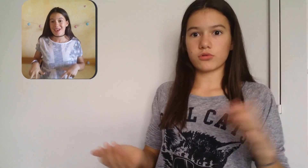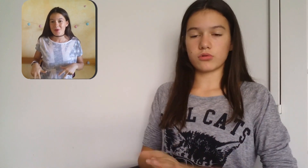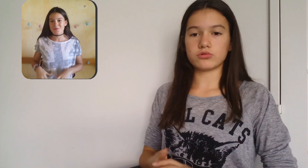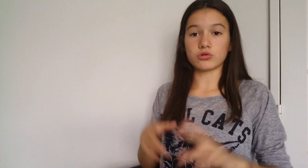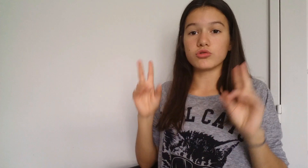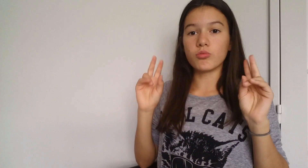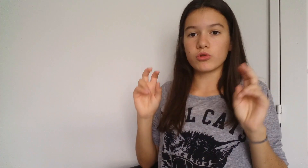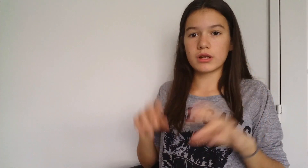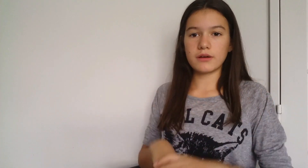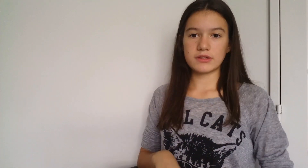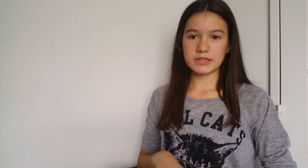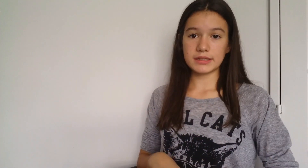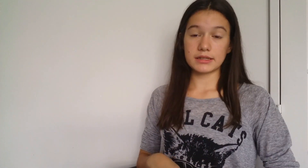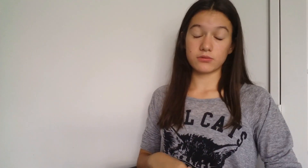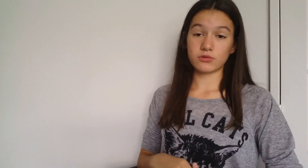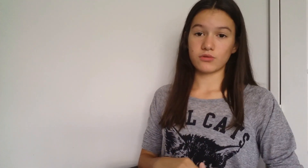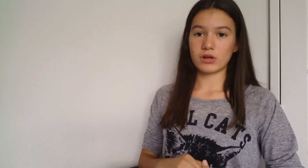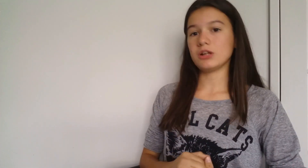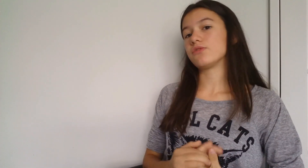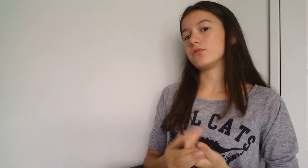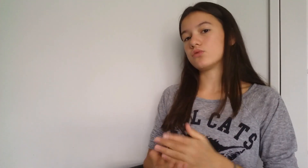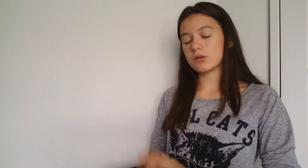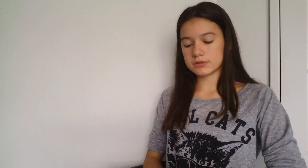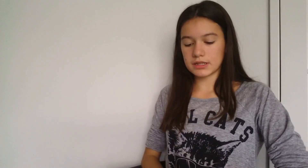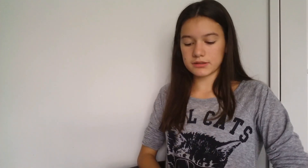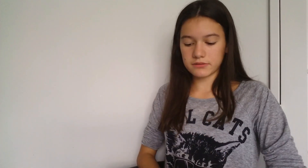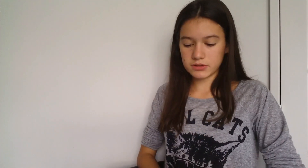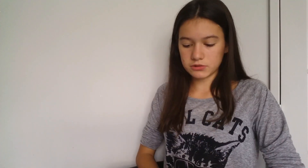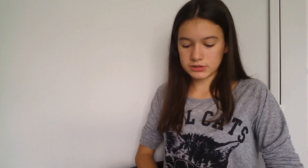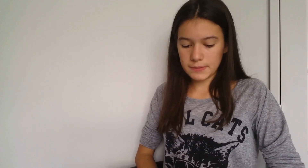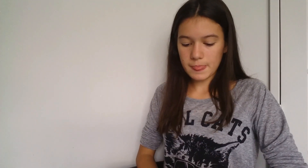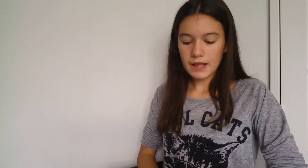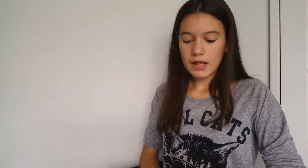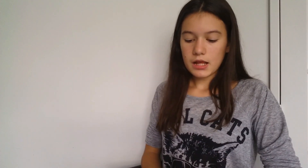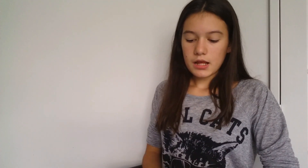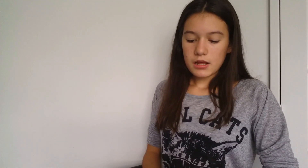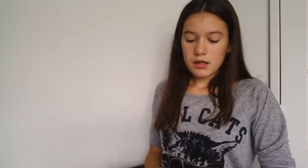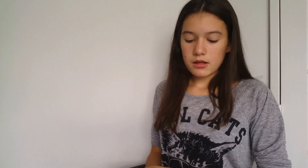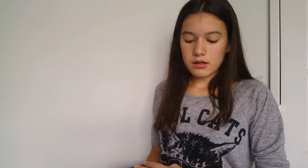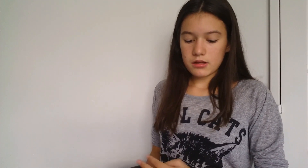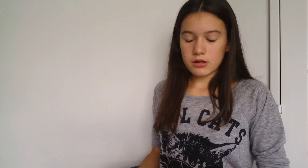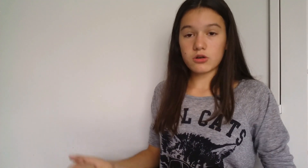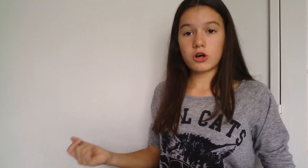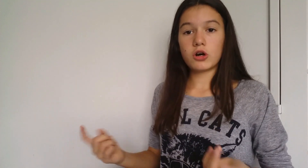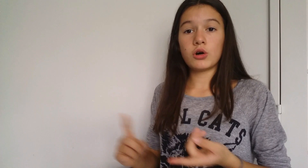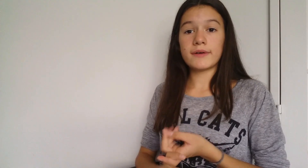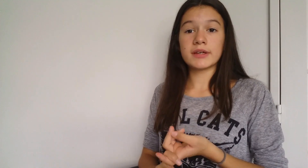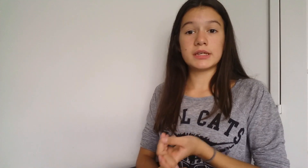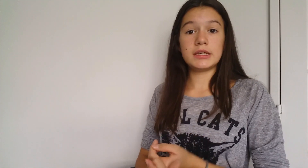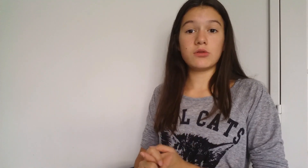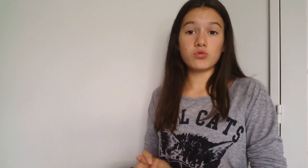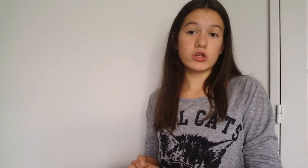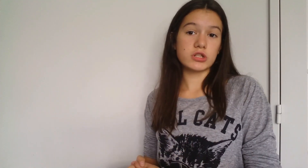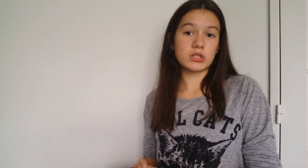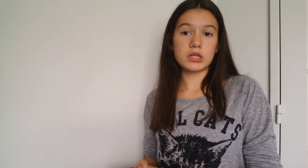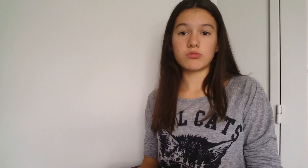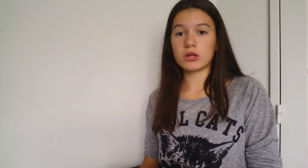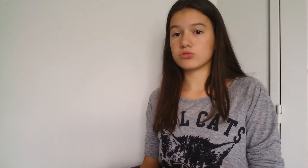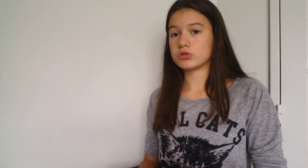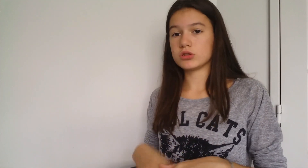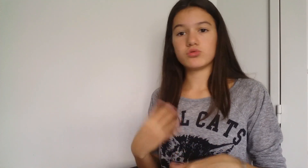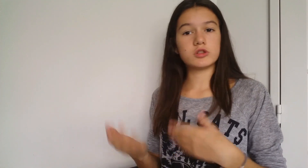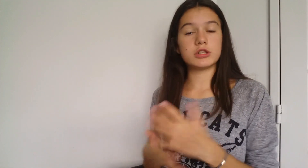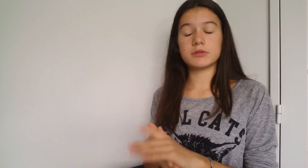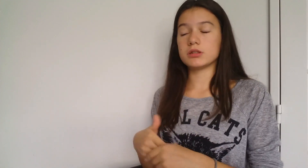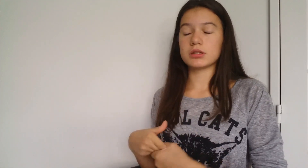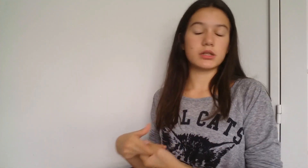impressions sur ce monde-là, on va dire. Et donc voilà, je vais vous raconter ça dans cette vidéo aussi. Quand, avec qui, où j'ai signé, voilà,